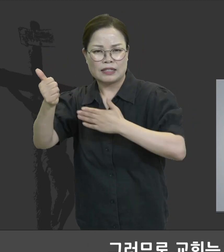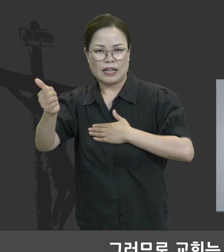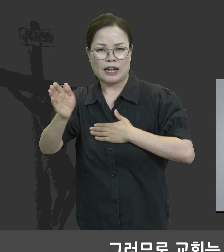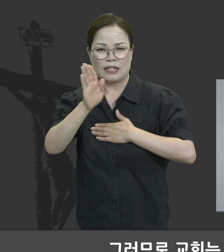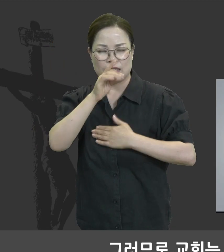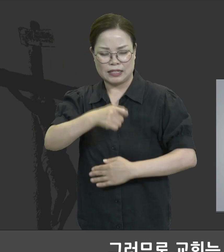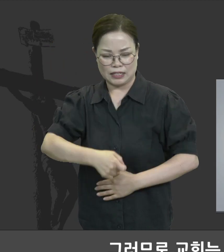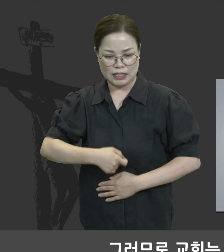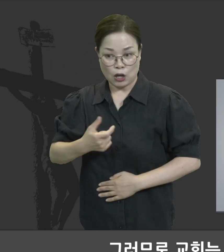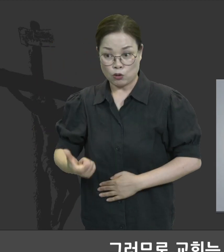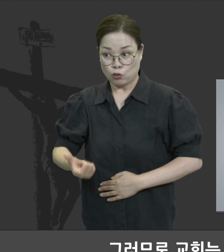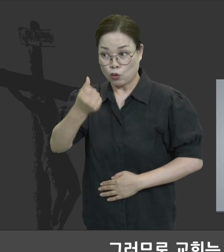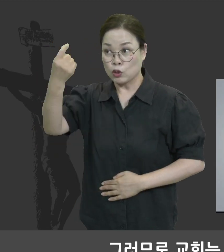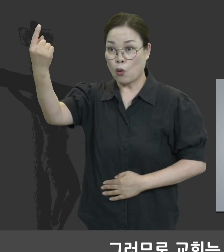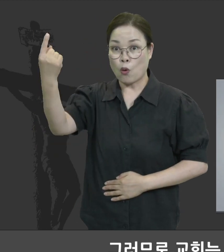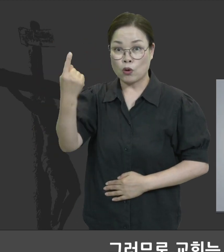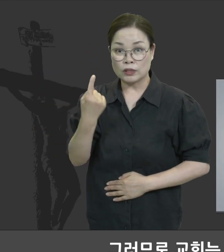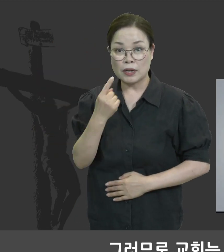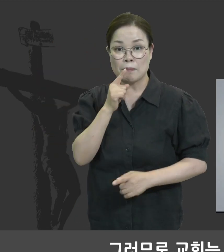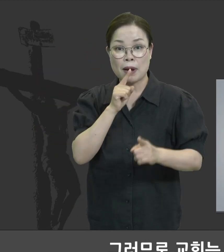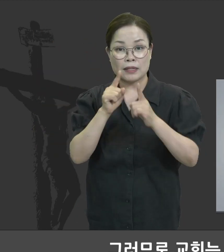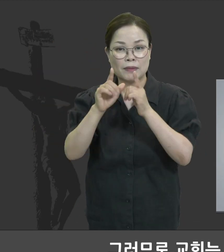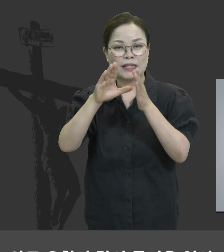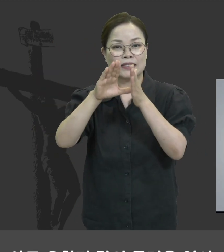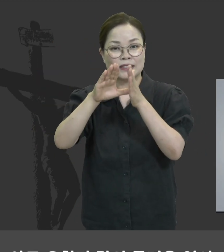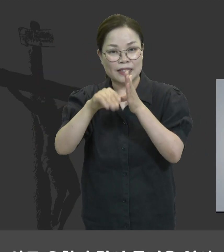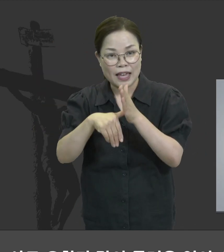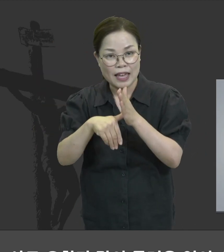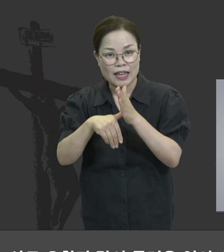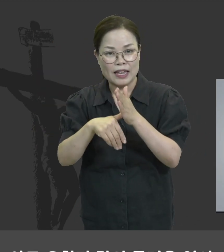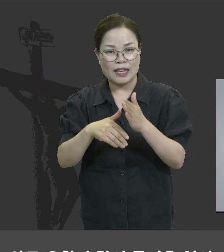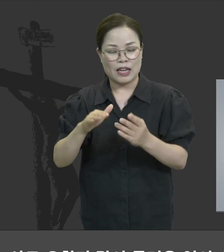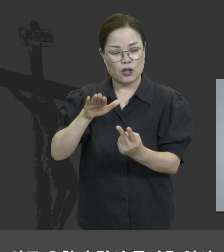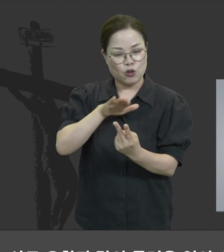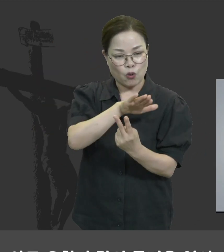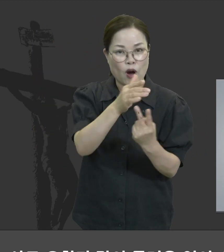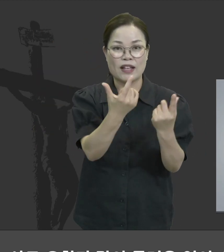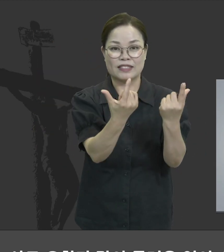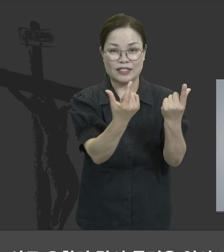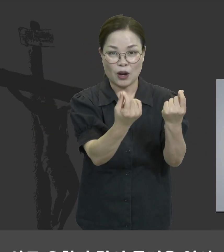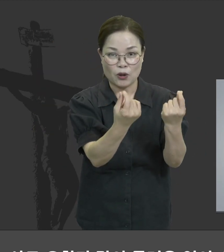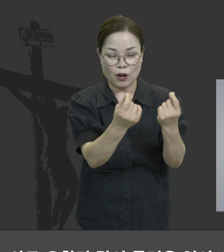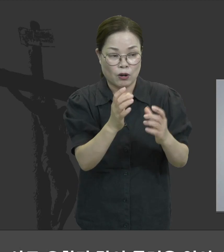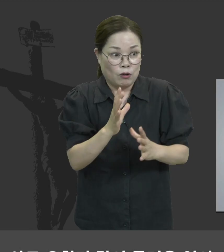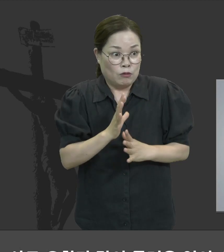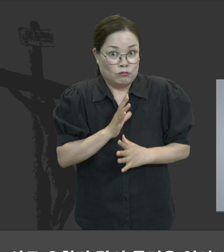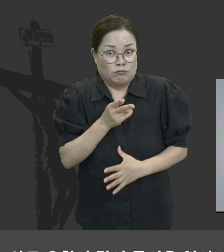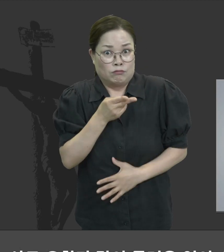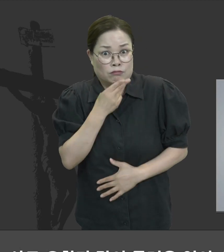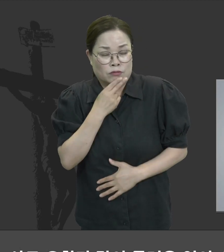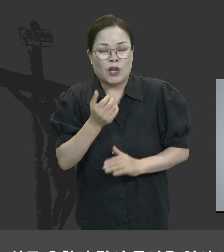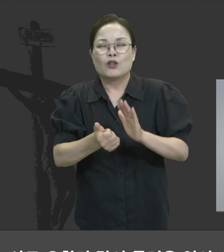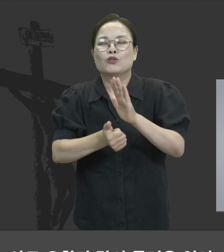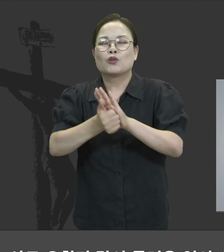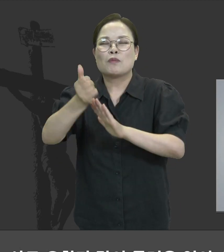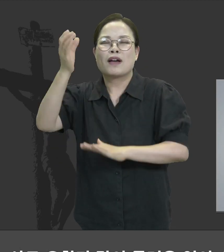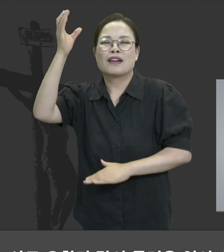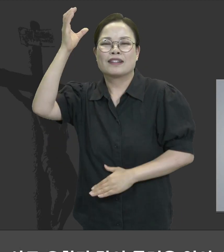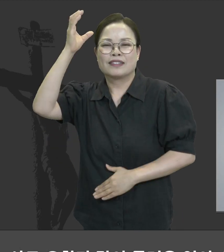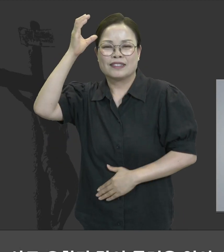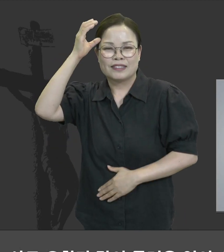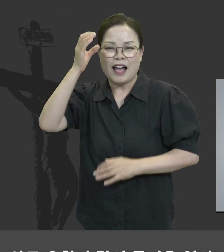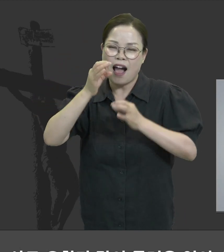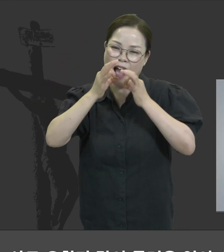내가 진실로 속히 오리라고 말씀하실 때에 사도 요한과 같이 두려움 없이 소망으로 외칠